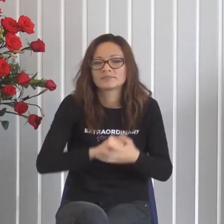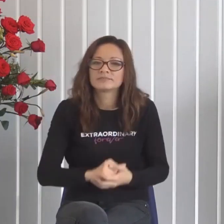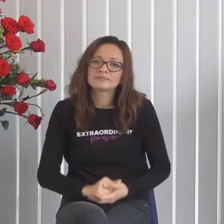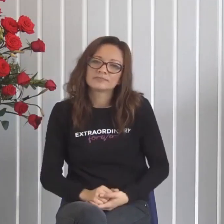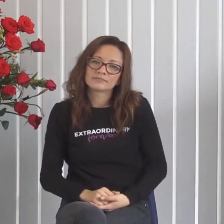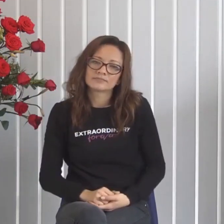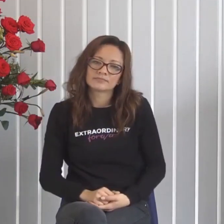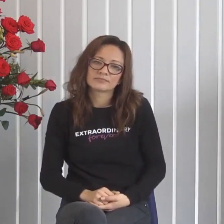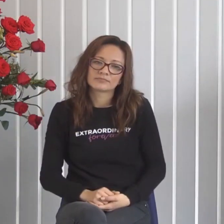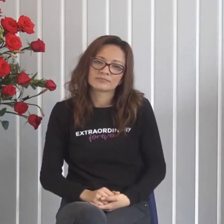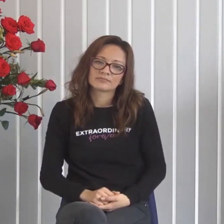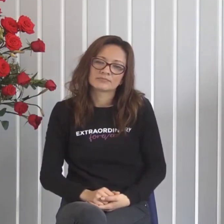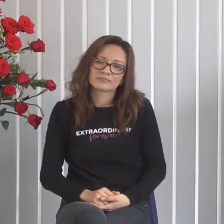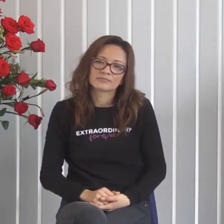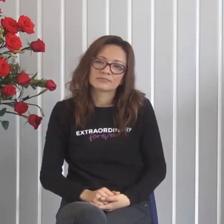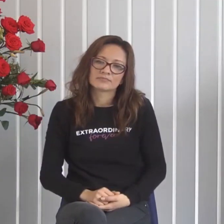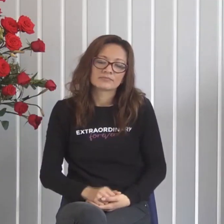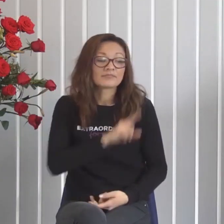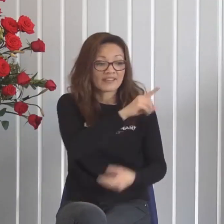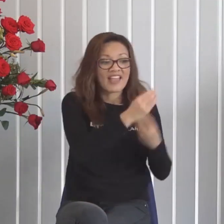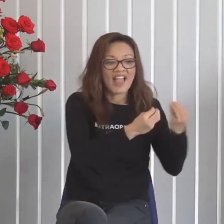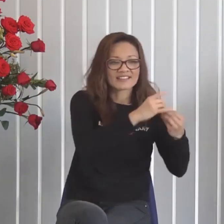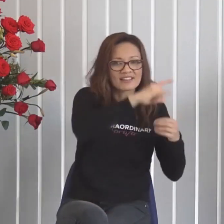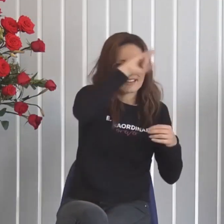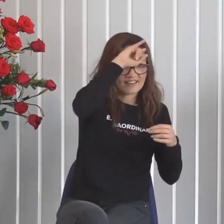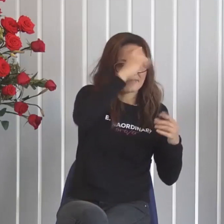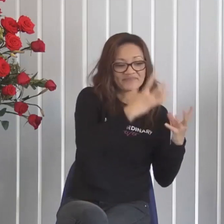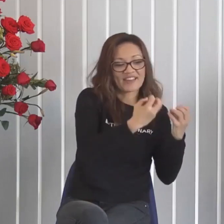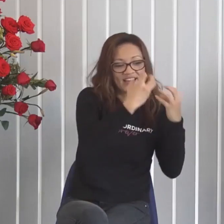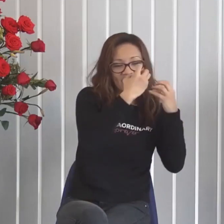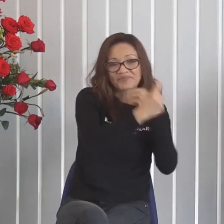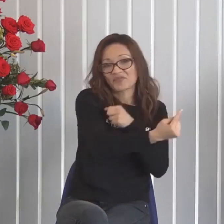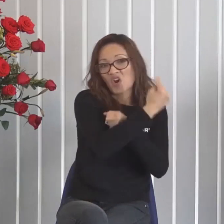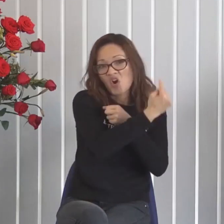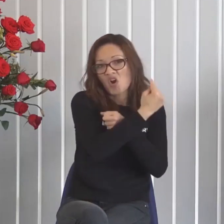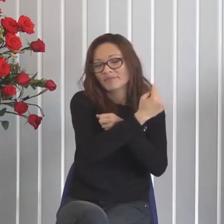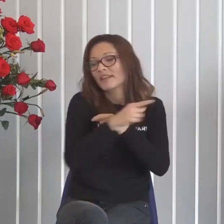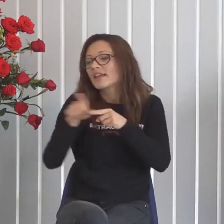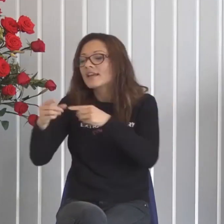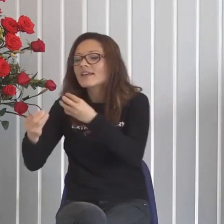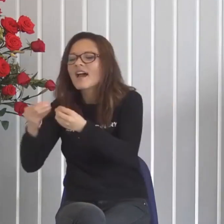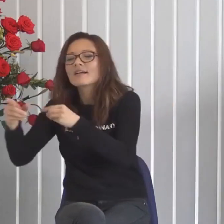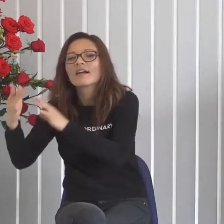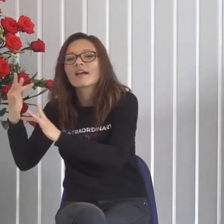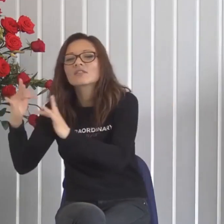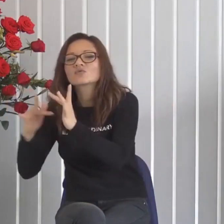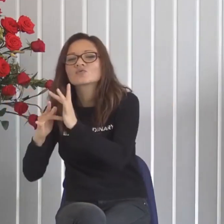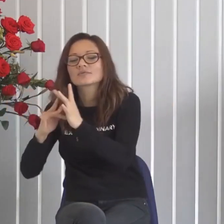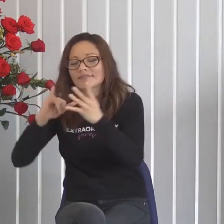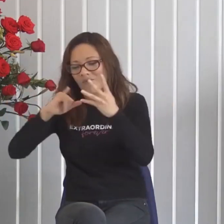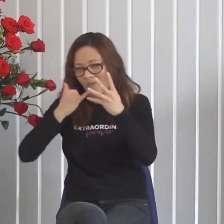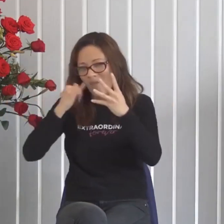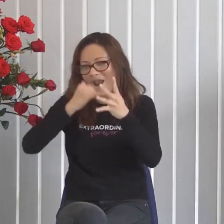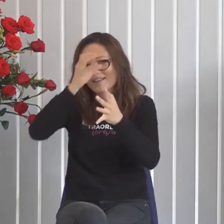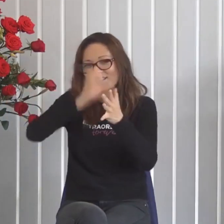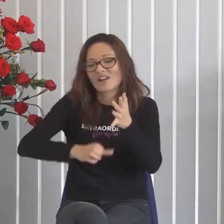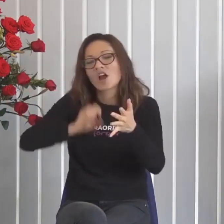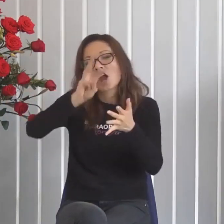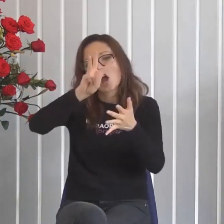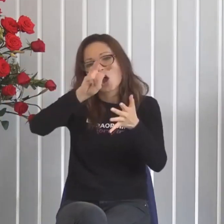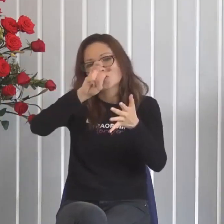Yo le digo entonces, ¿qué es lo que hace Satanás? Engaña y acusa. ¿Qué hace Jesús? Juan capítulo